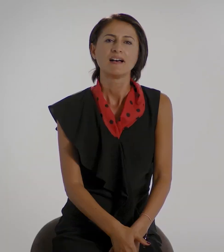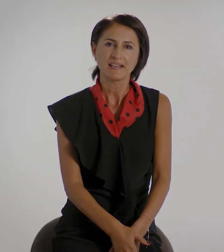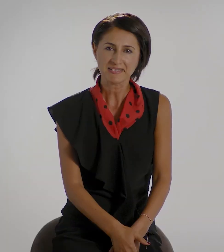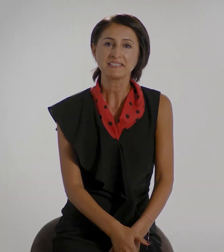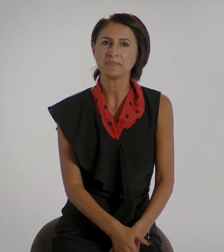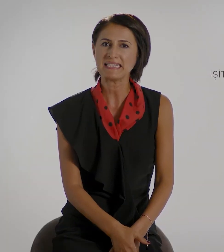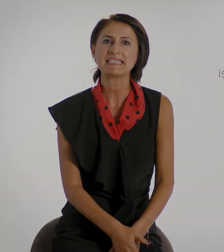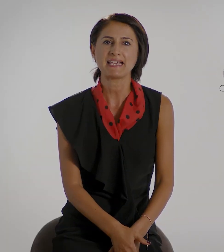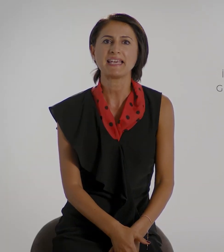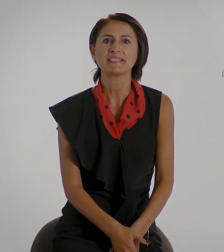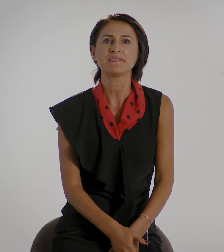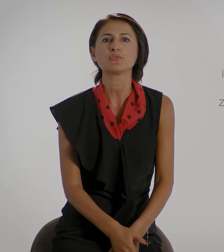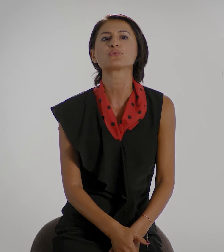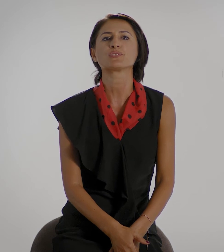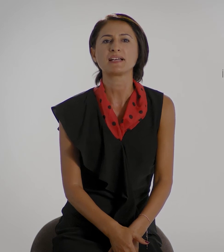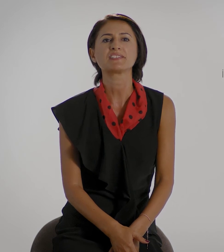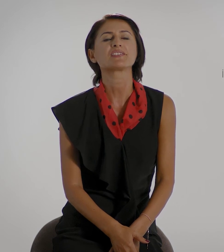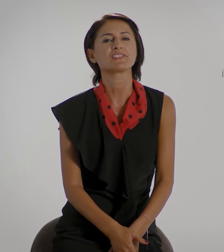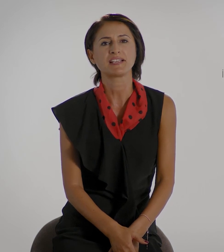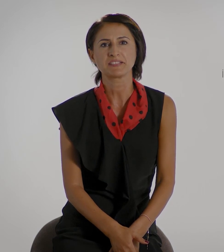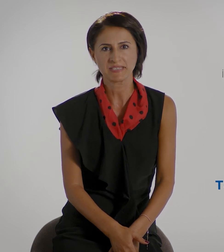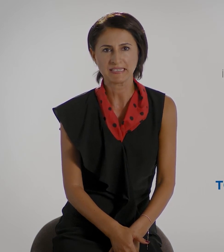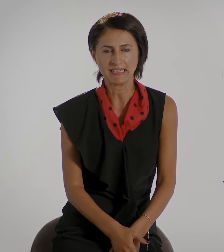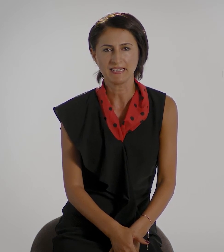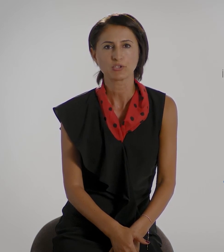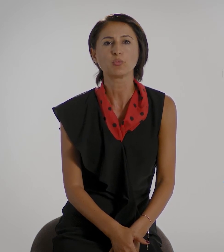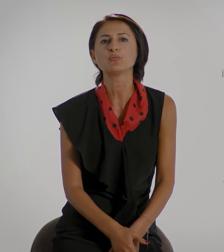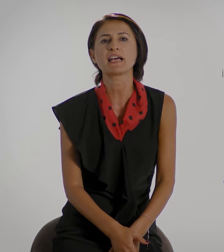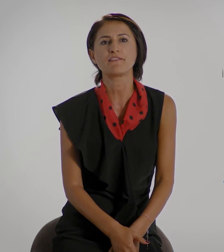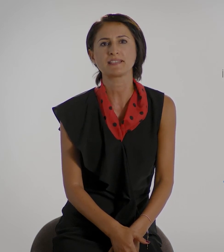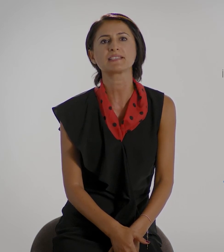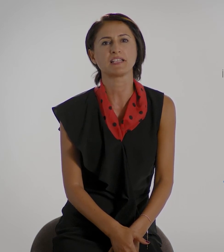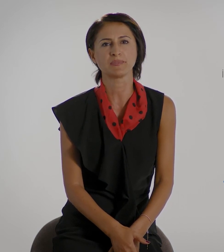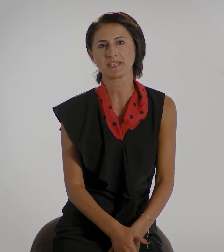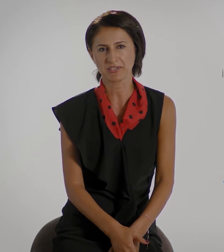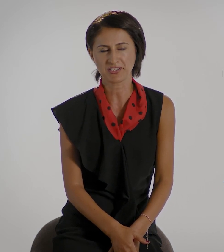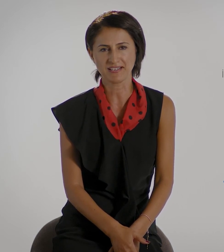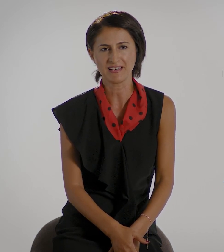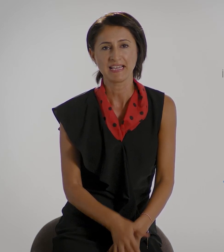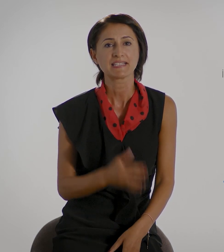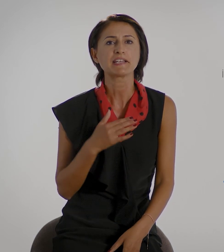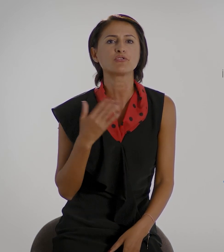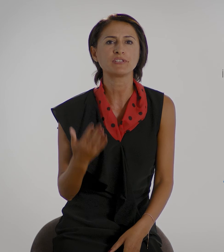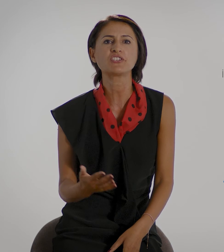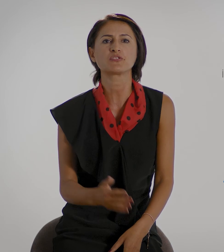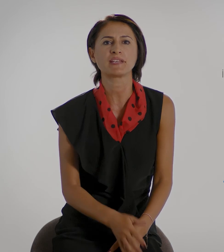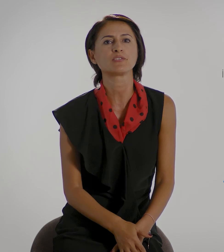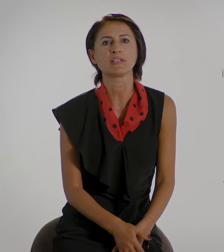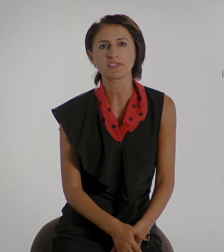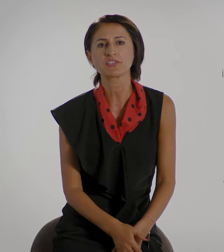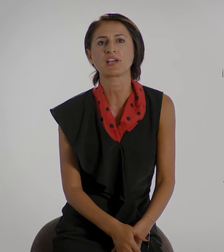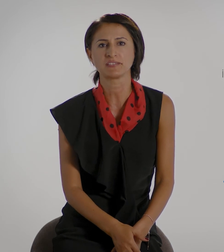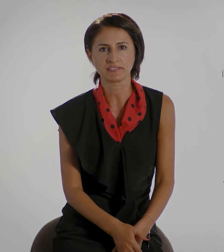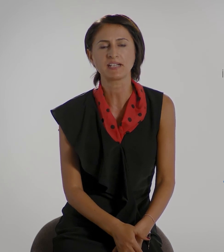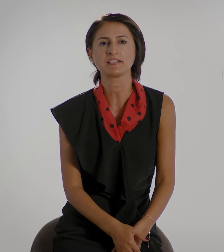gerçekleştirdik. Hazırladığımız İSG eğitim videosunu sadece çalışanlarımızla değil, toplumsal fayda sağlaması amacıyla sektörde işitme engeli